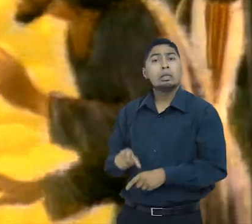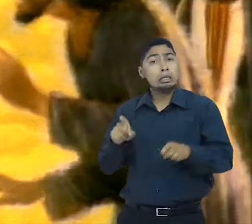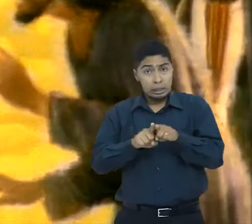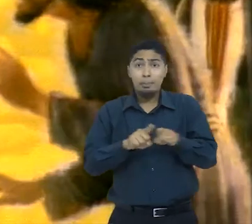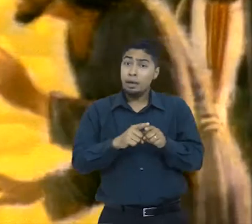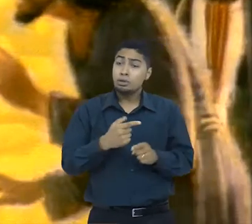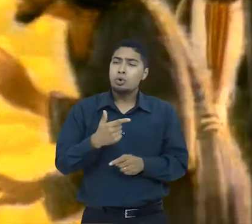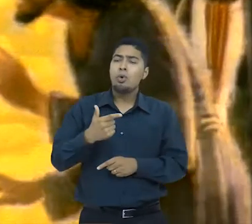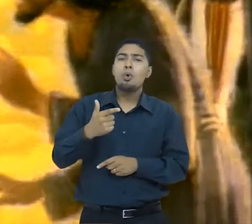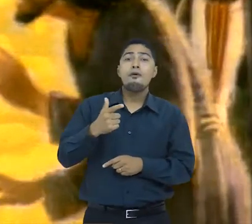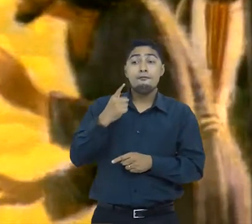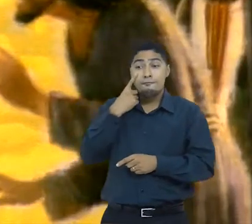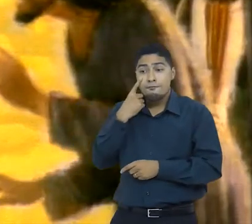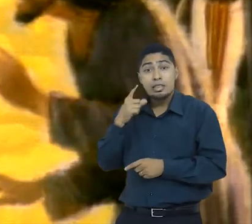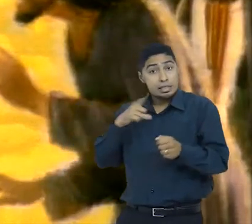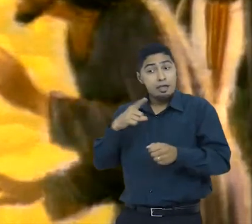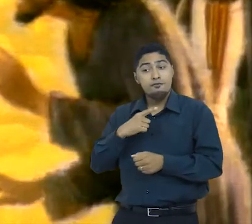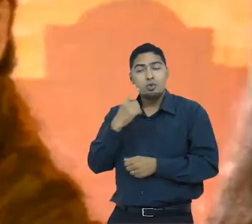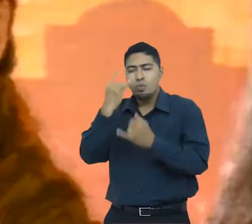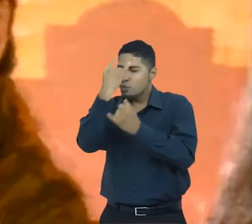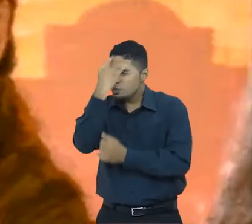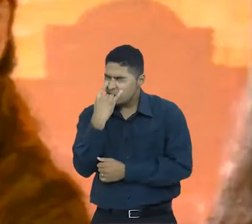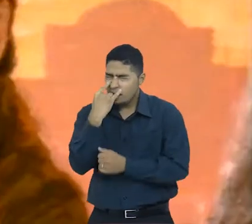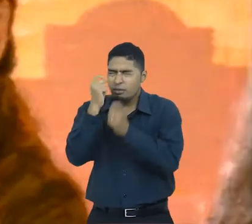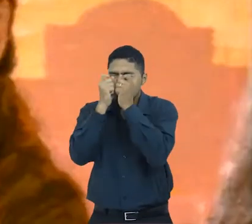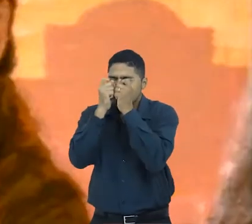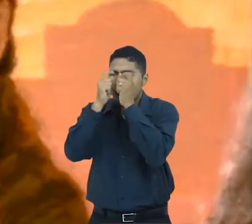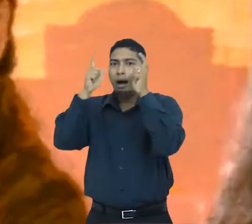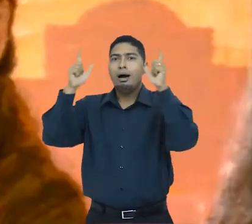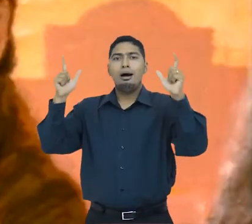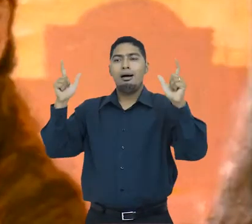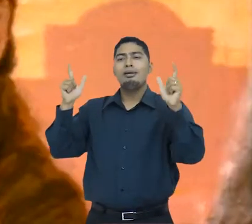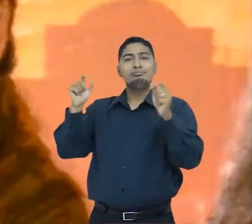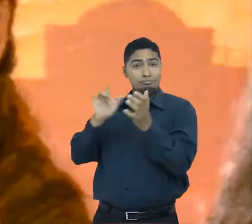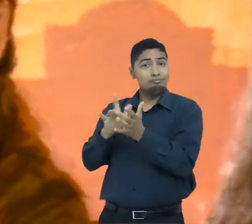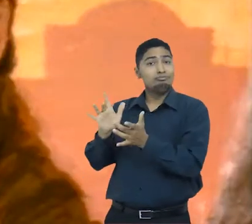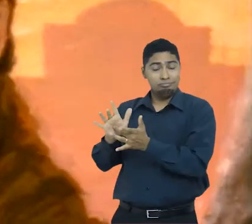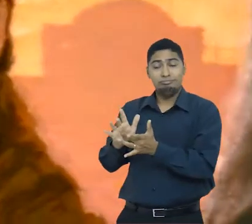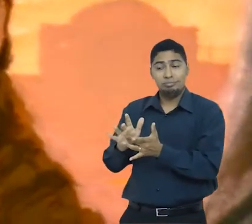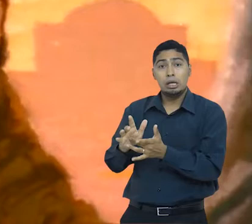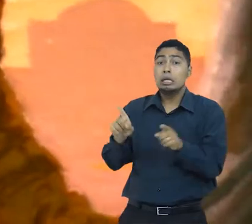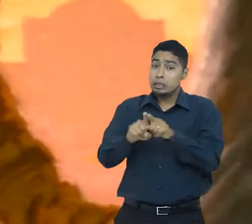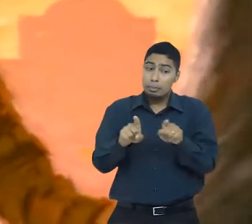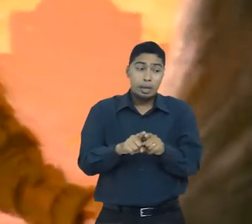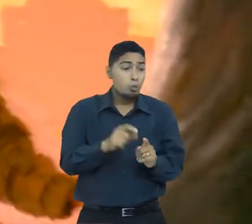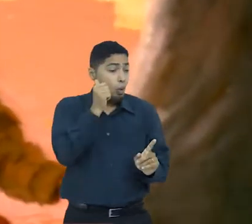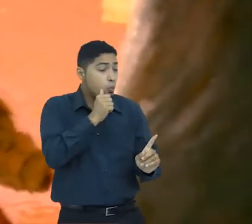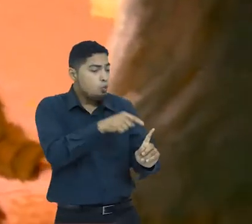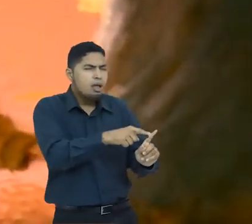Jesus fez um cego de nascença enxergar. Uma mulher que sofria de uma hemorragia que os médicos